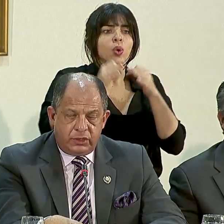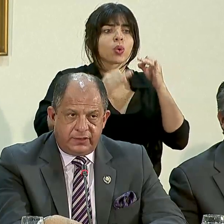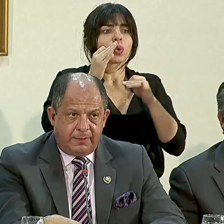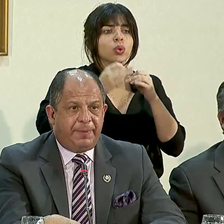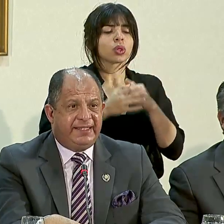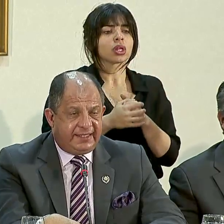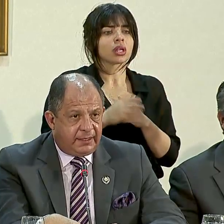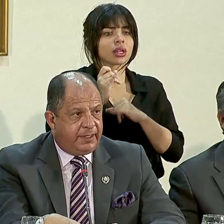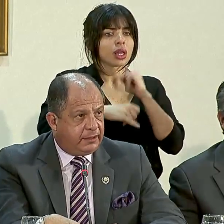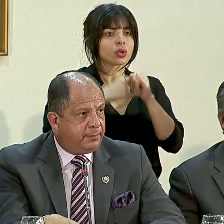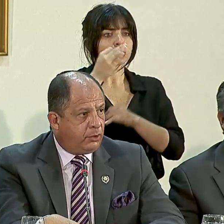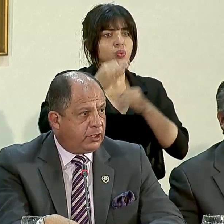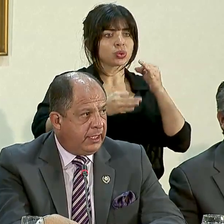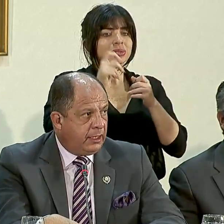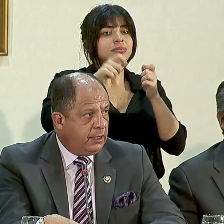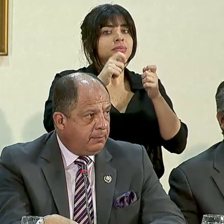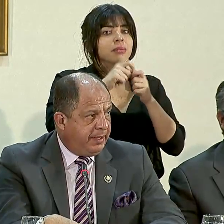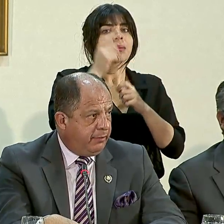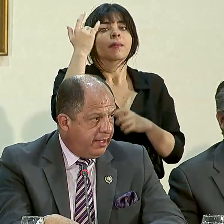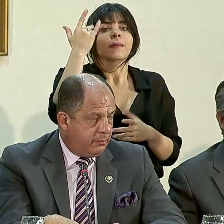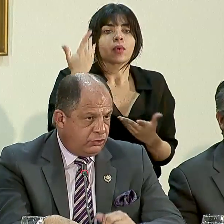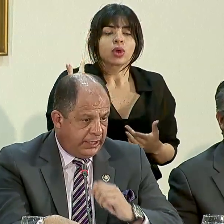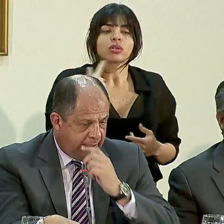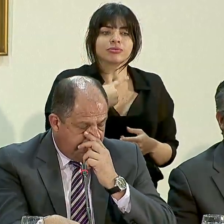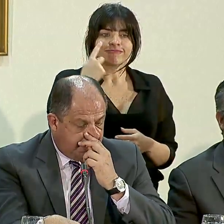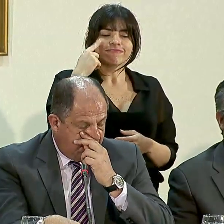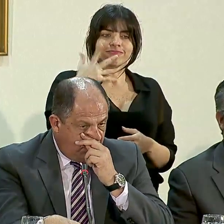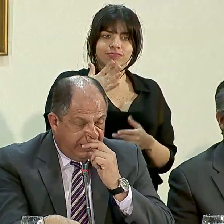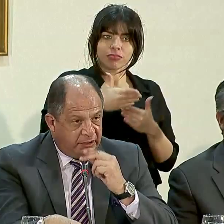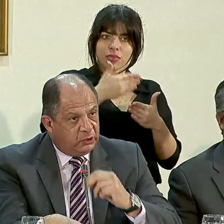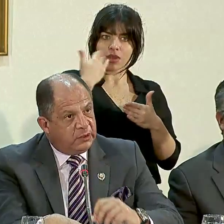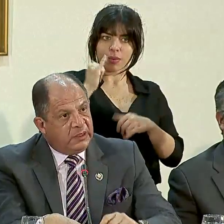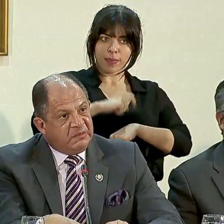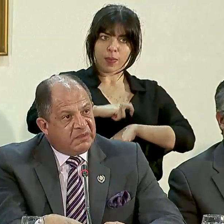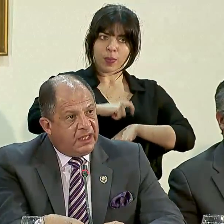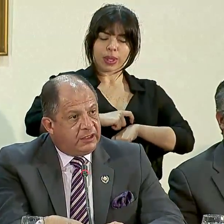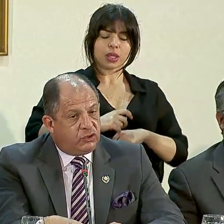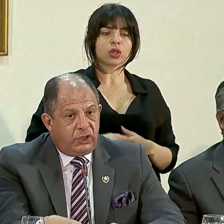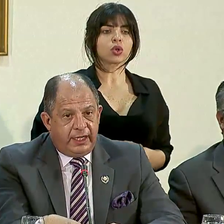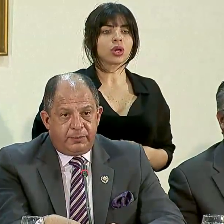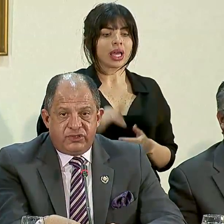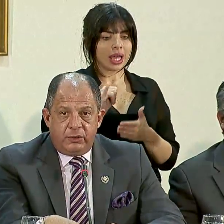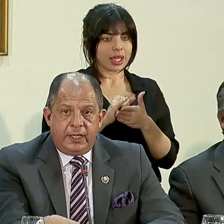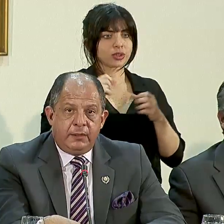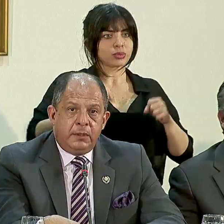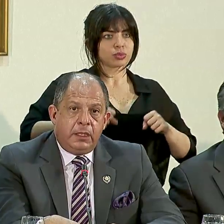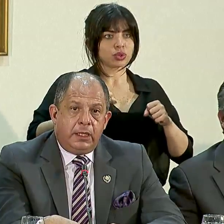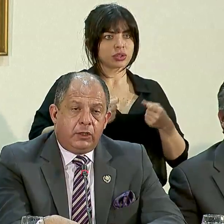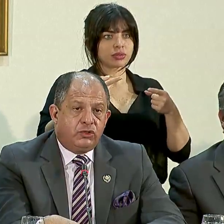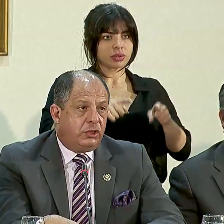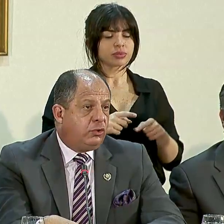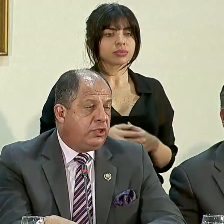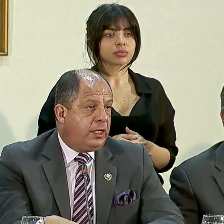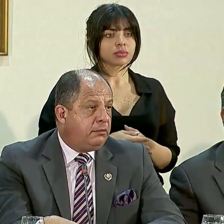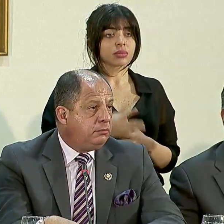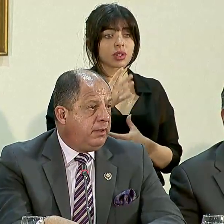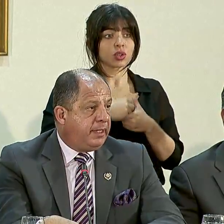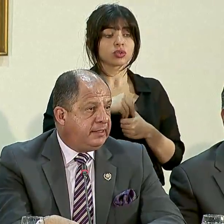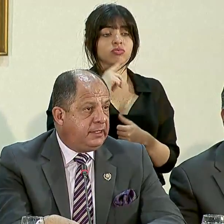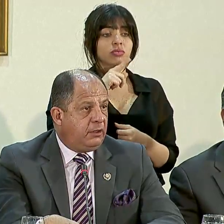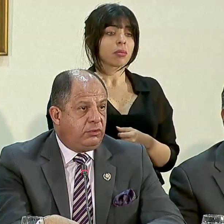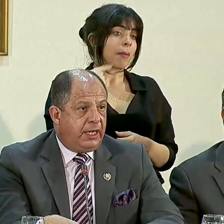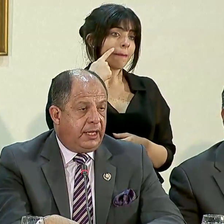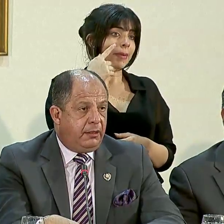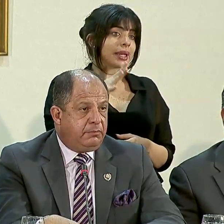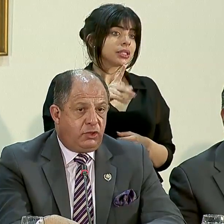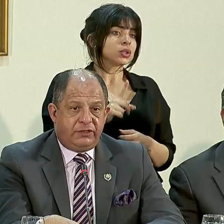Internacional de Justicia, precisamente porque prevíamos ya en aquel momento que esto era posible y constituye, me